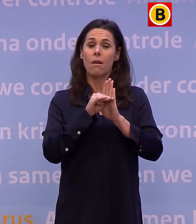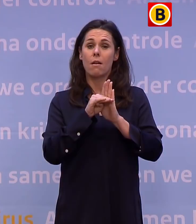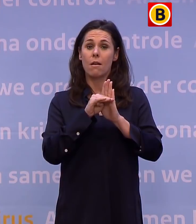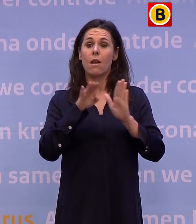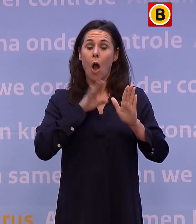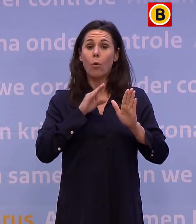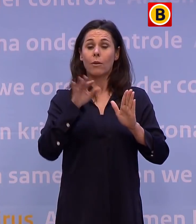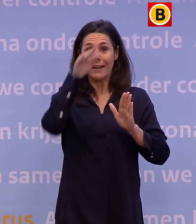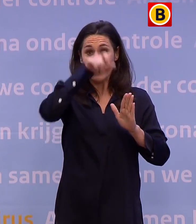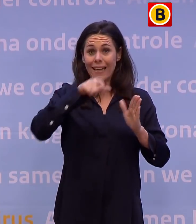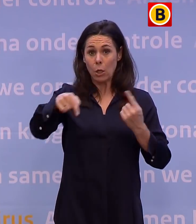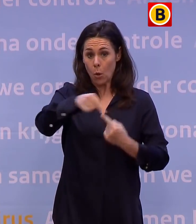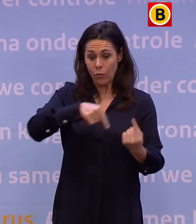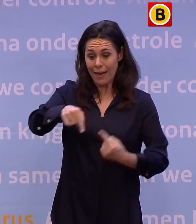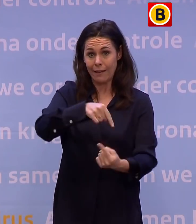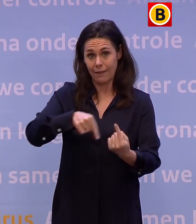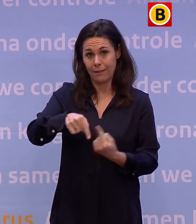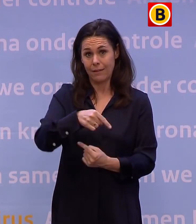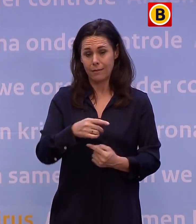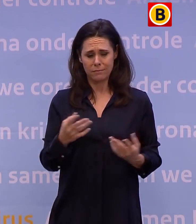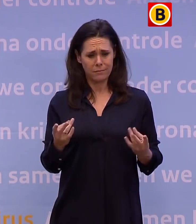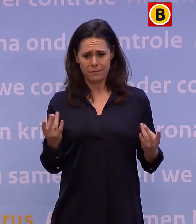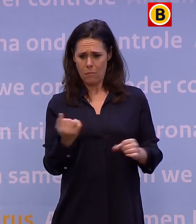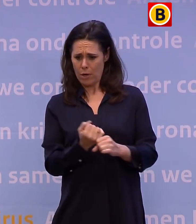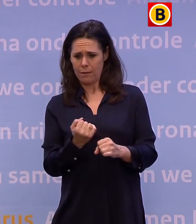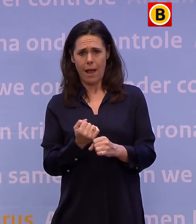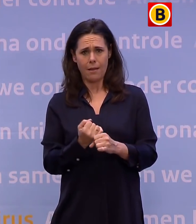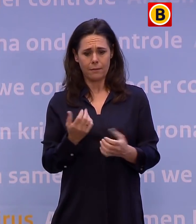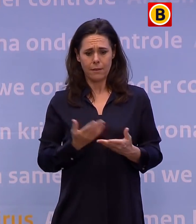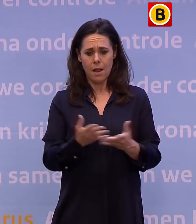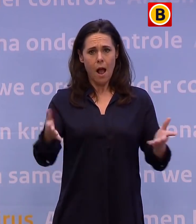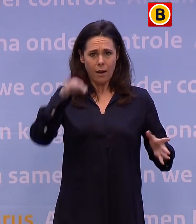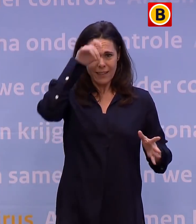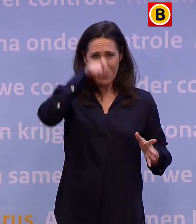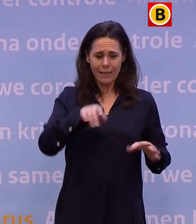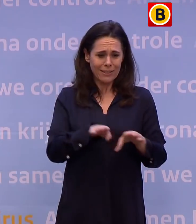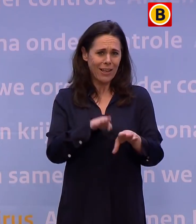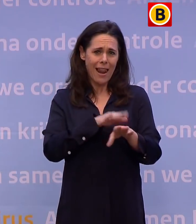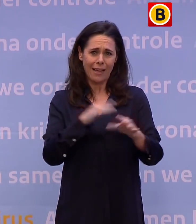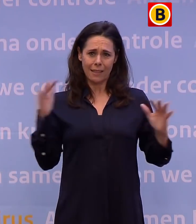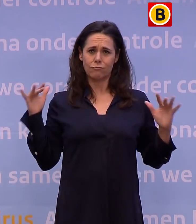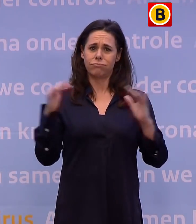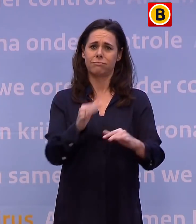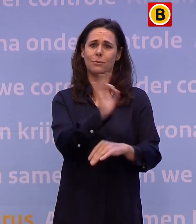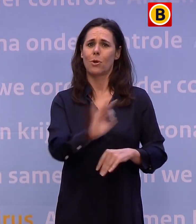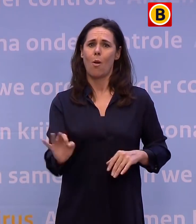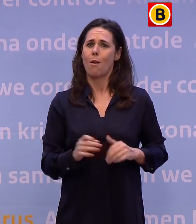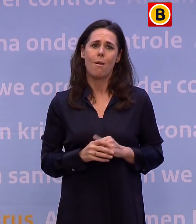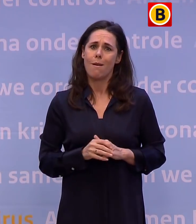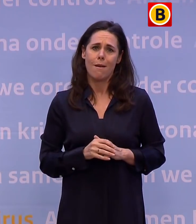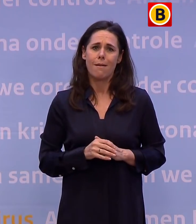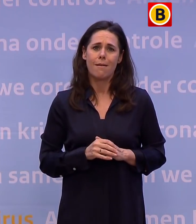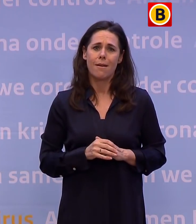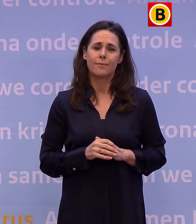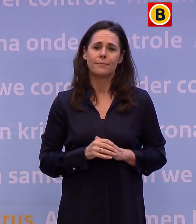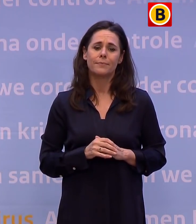leerlingen onderling. Dat betekent in de praktijk dat niet alle leerlingen tegelijkertijd op school kunnen zijn. De